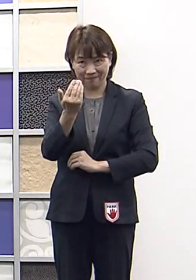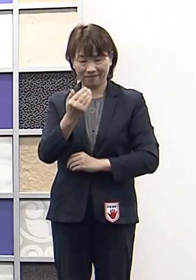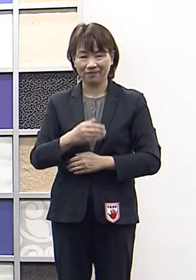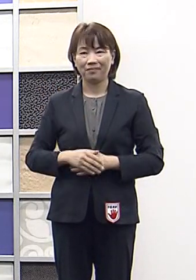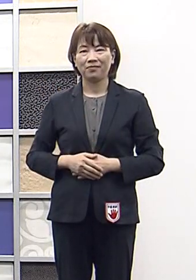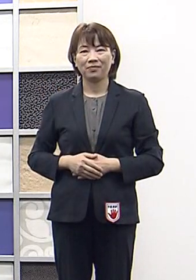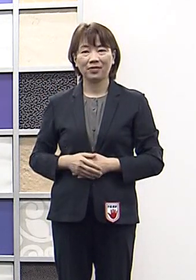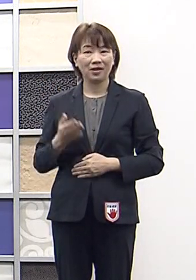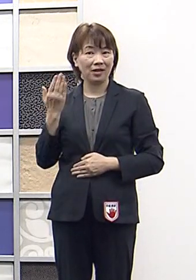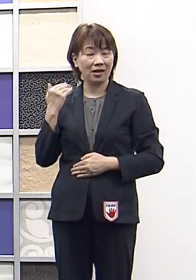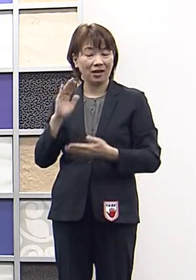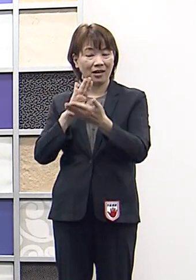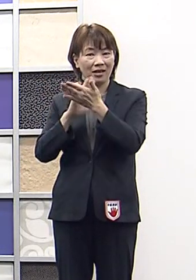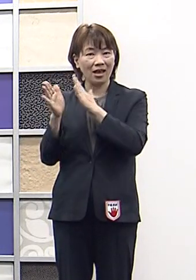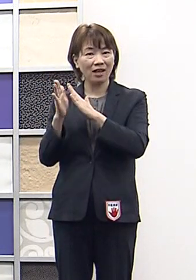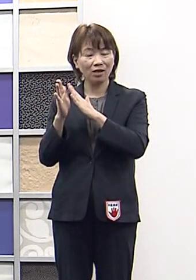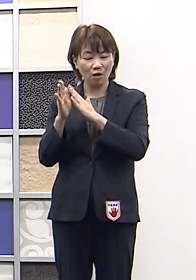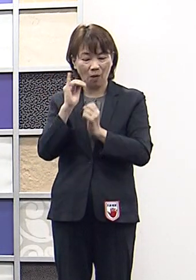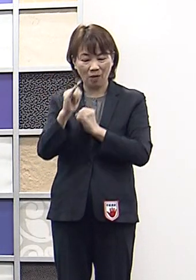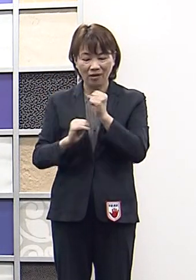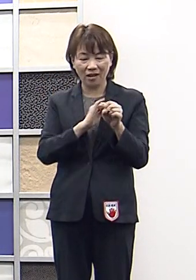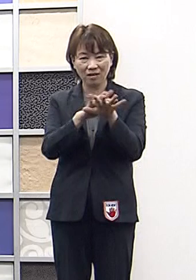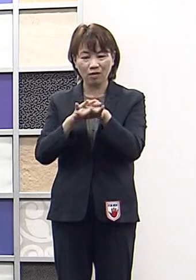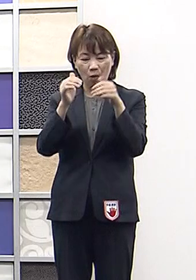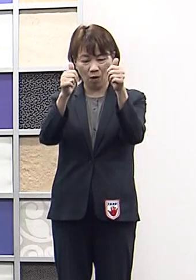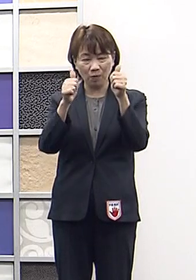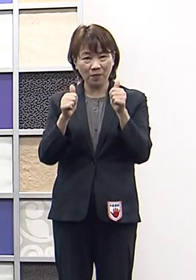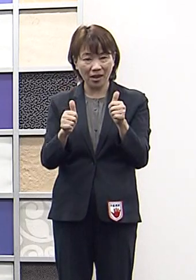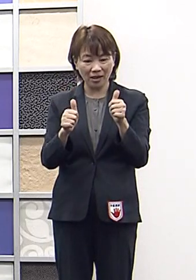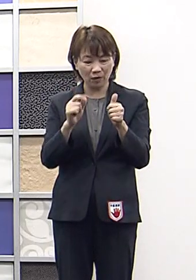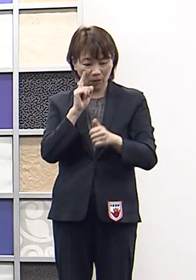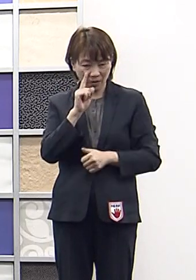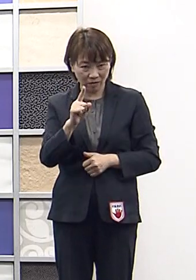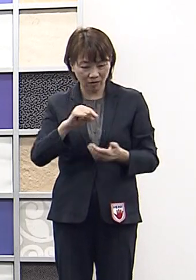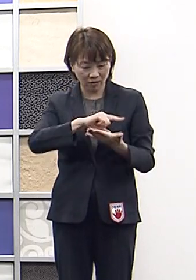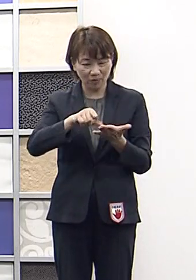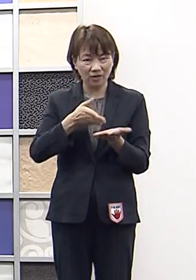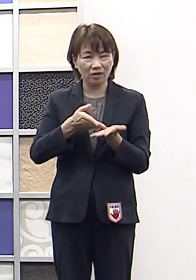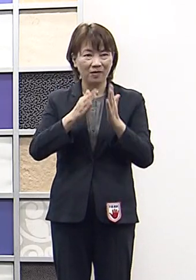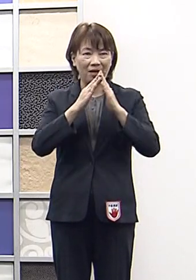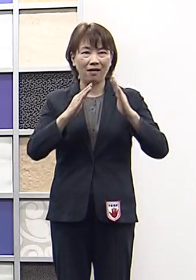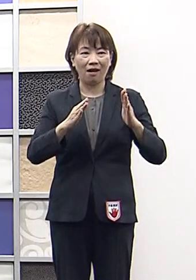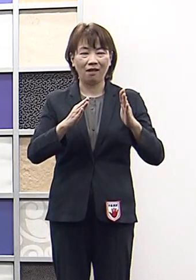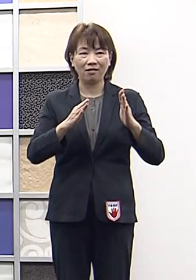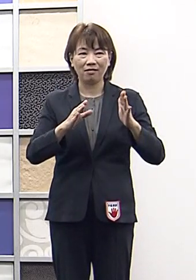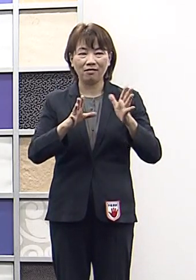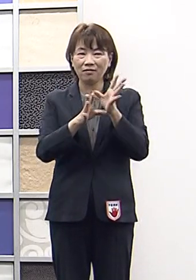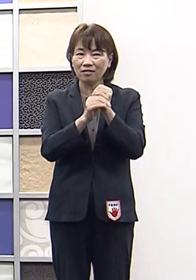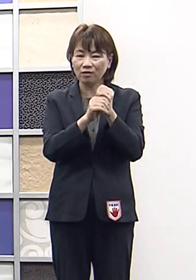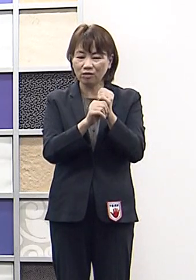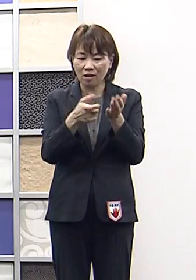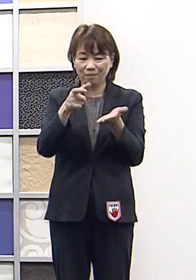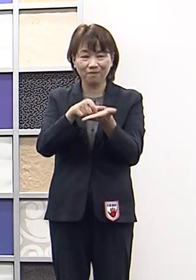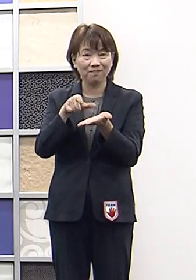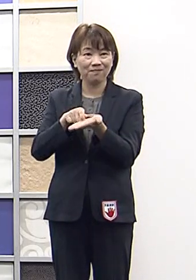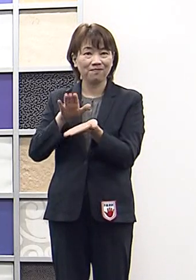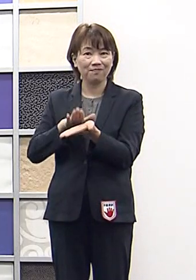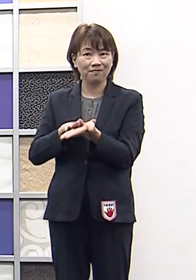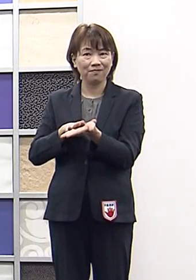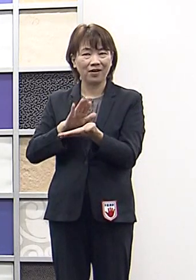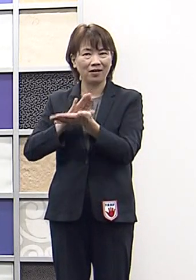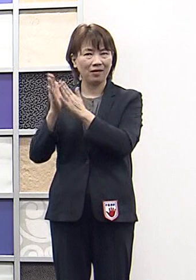日県のホームページにも地元説明会の日程が載っていたかと思うんですが、改めて知事